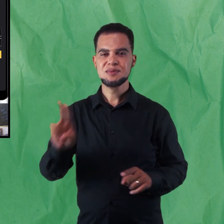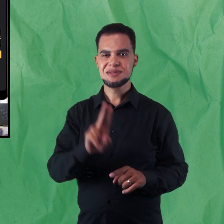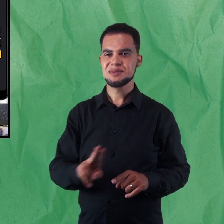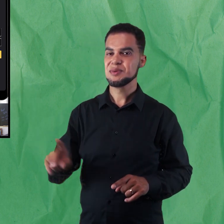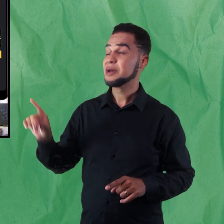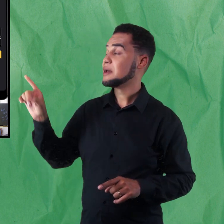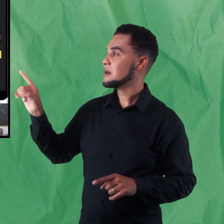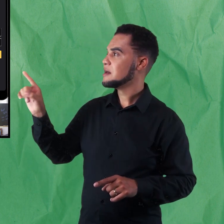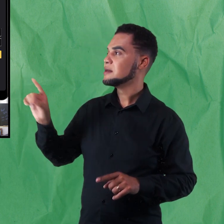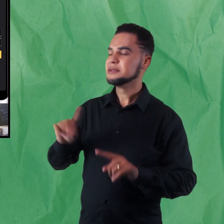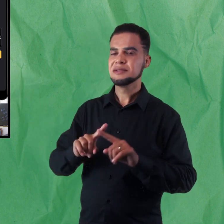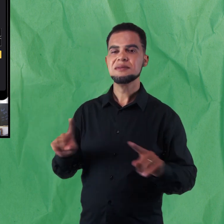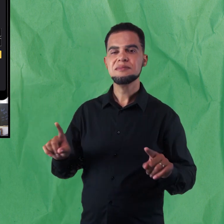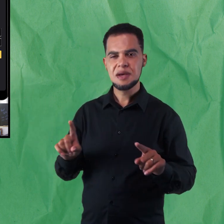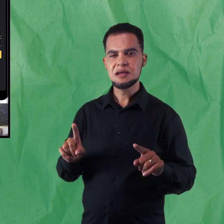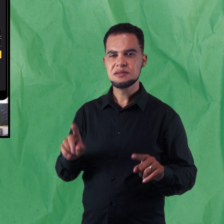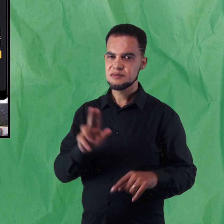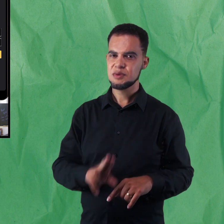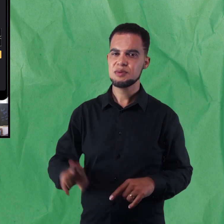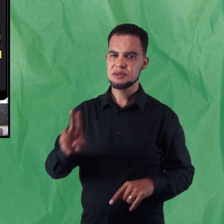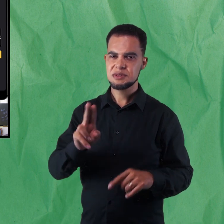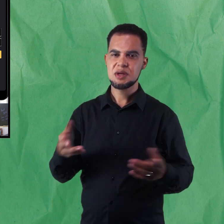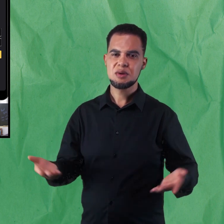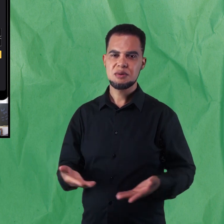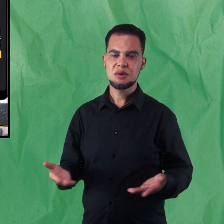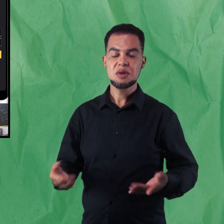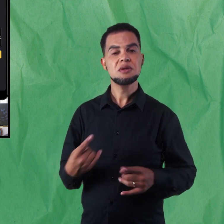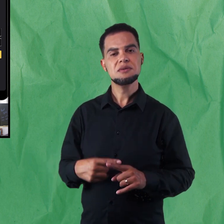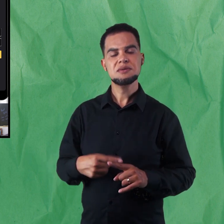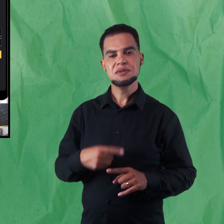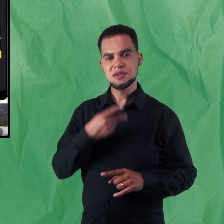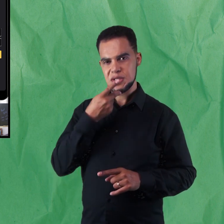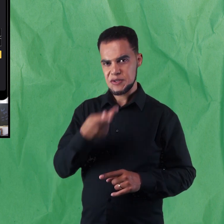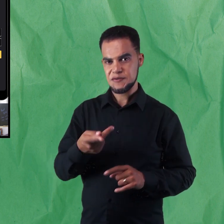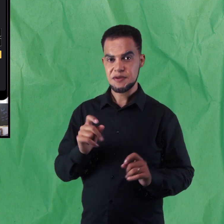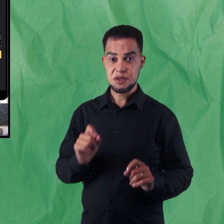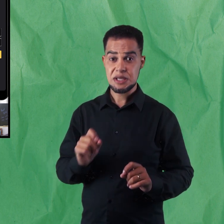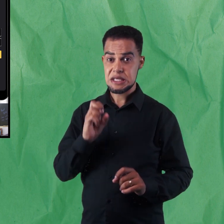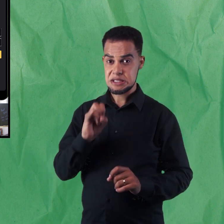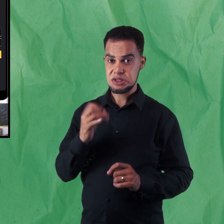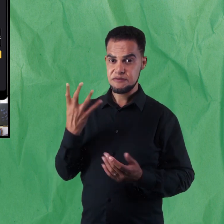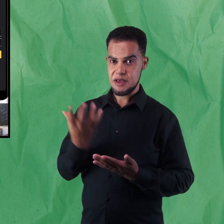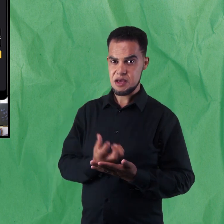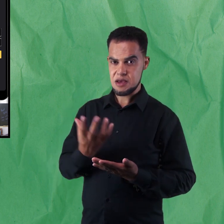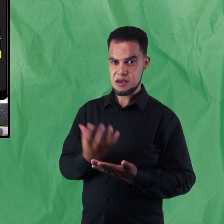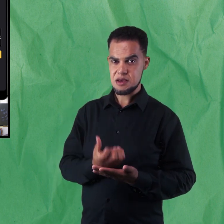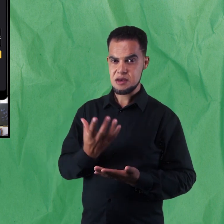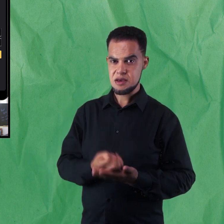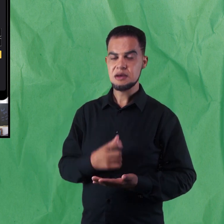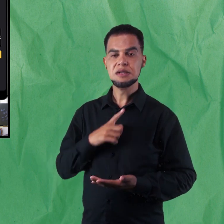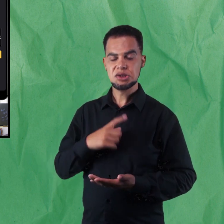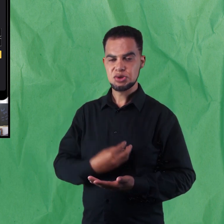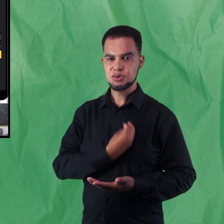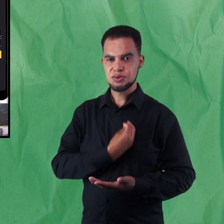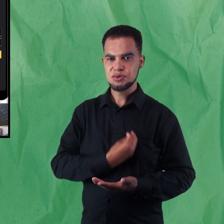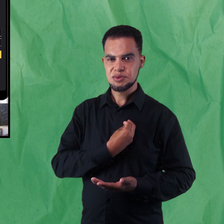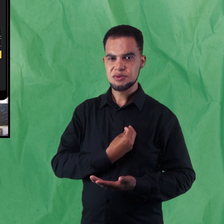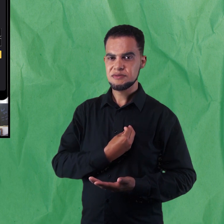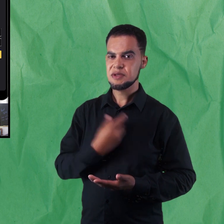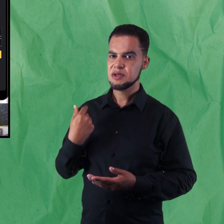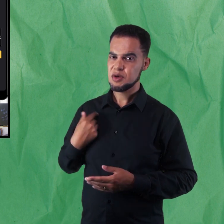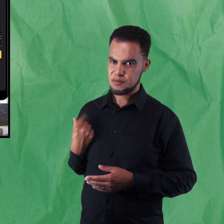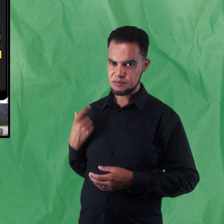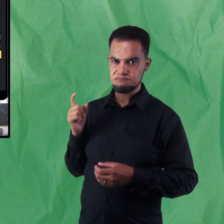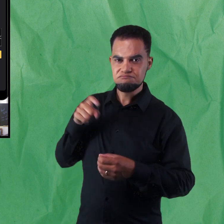loading, mas a gente vai usá-lo agora, porque eu vou falar, se estiver carregando, né, eu